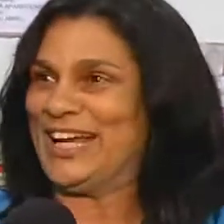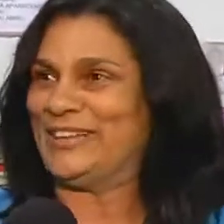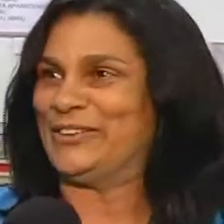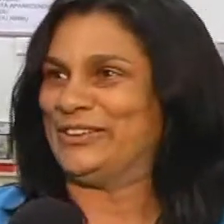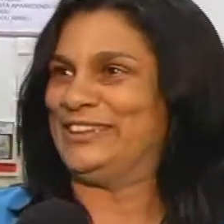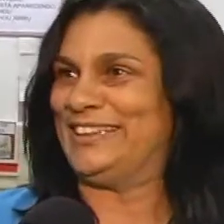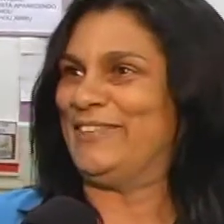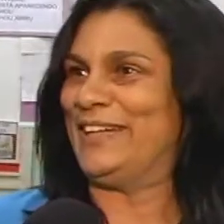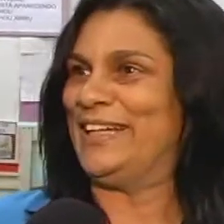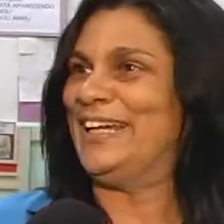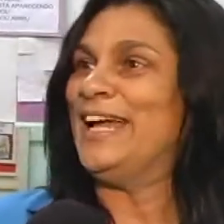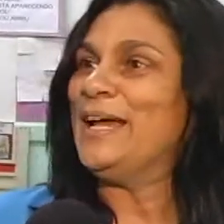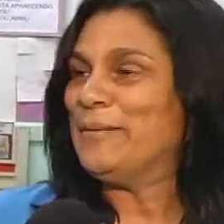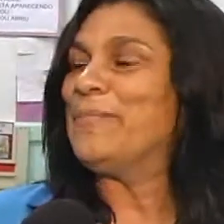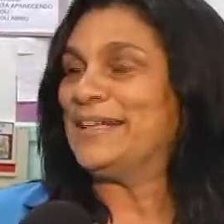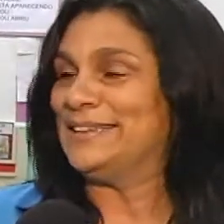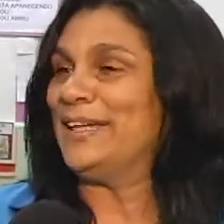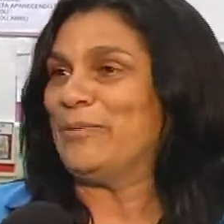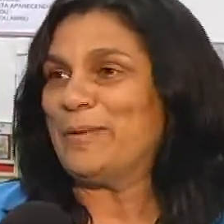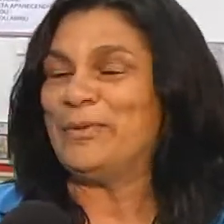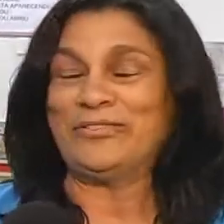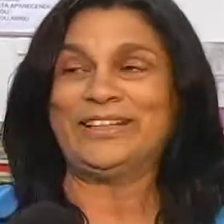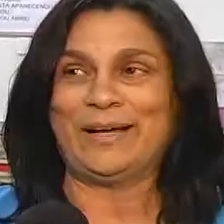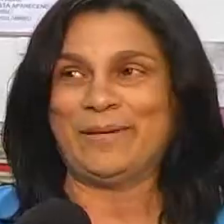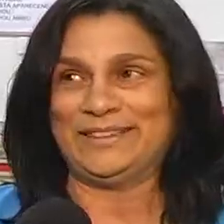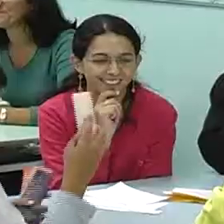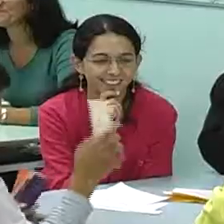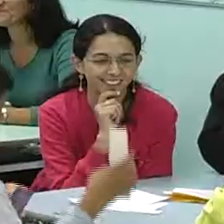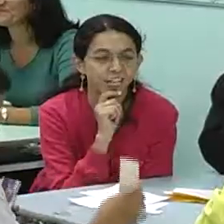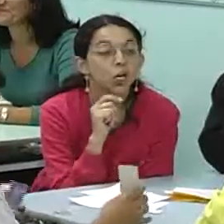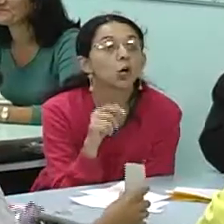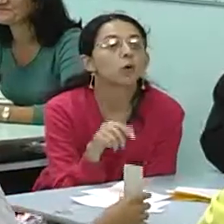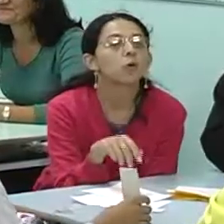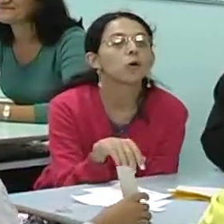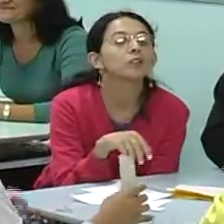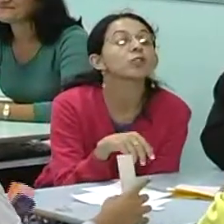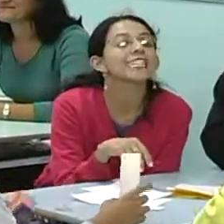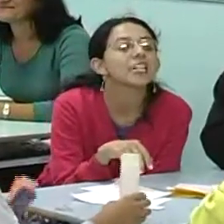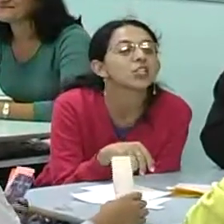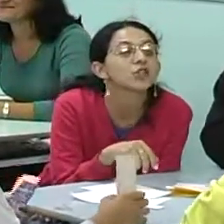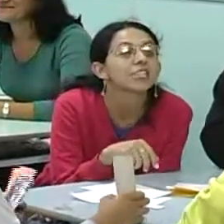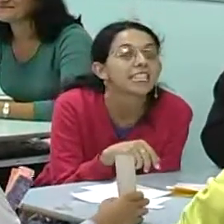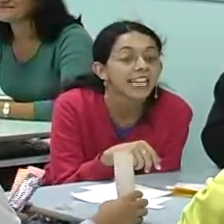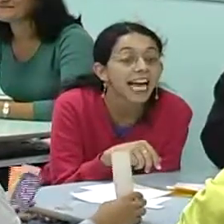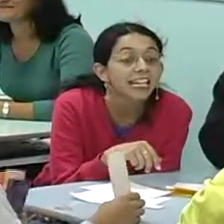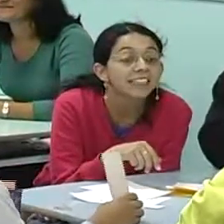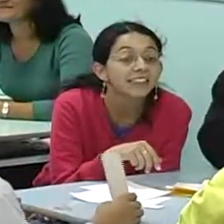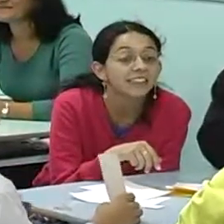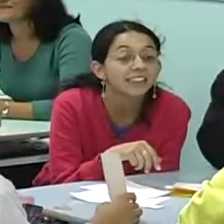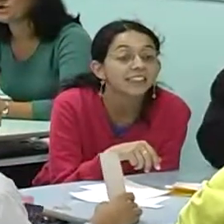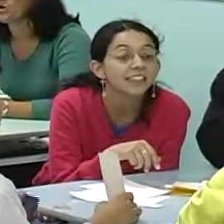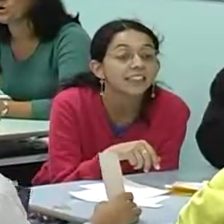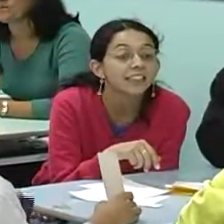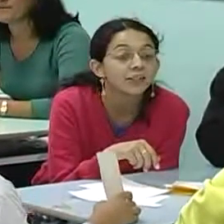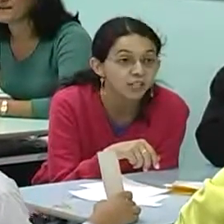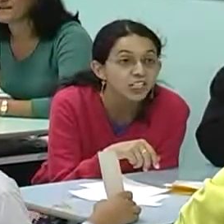jato que a gente teve aqui, mas deu para aproveitar bastante. E hoje, principalmente com a visita das crianças,